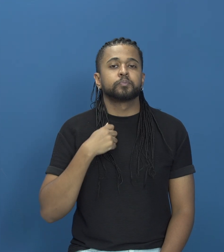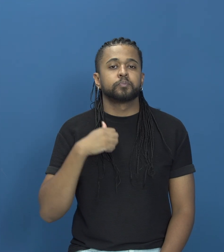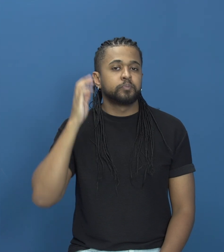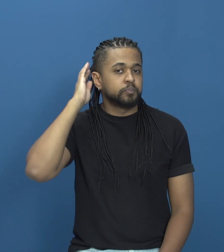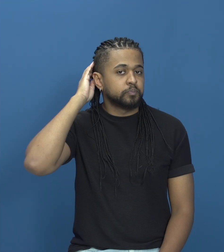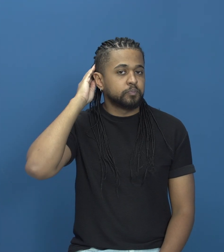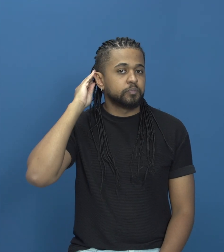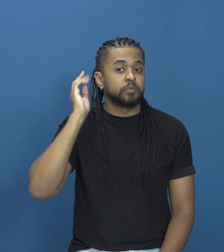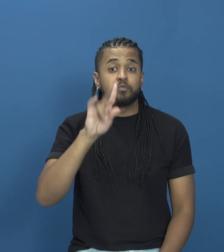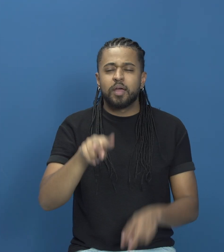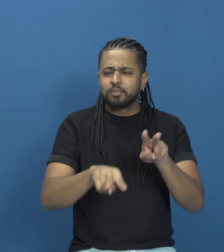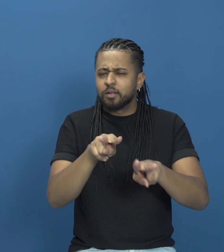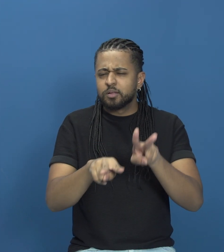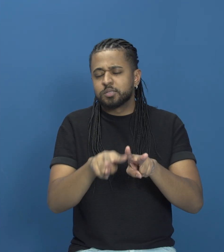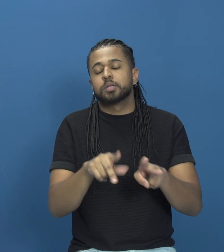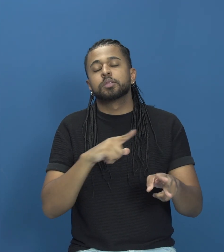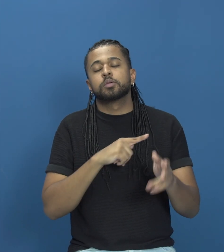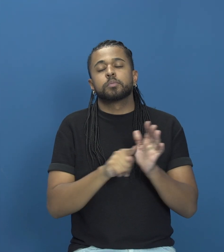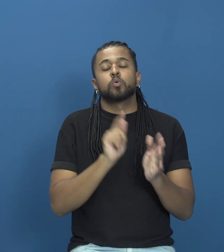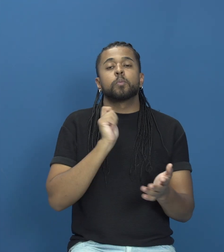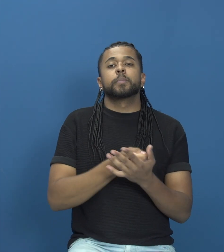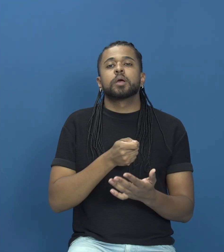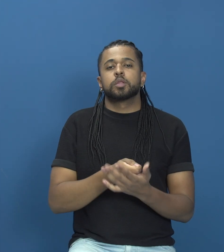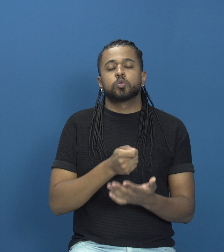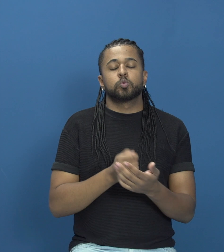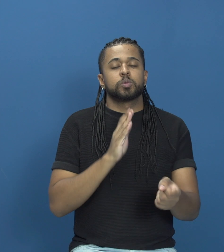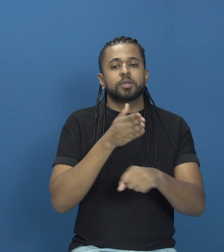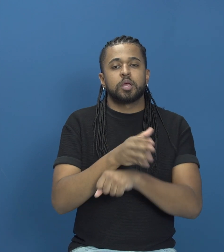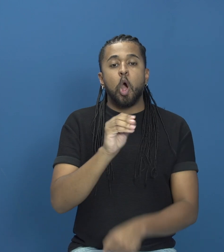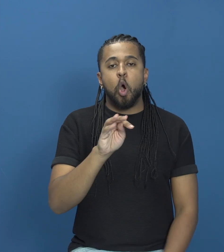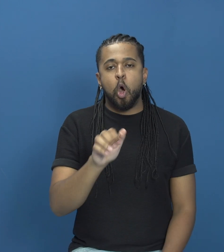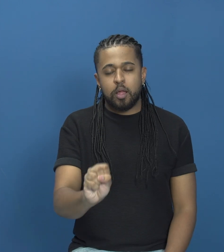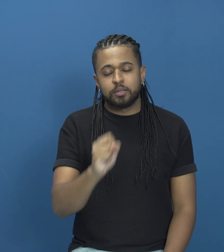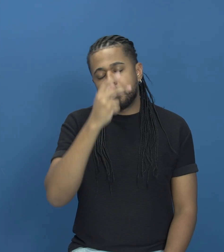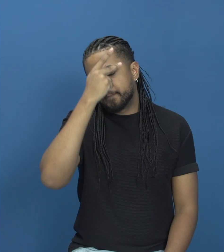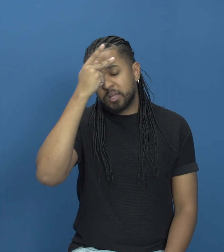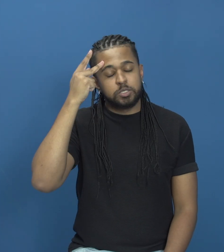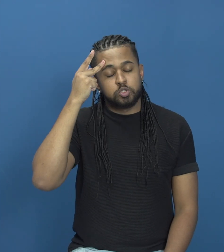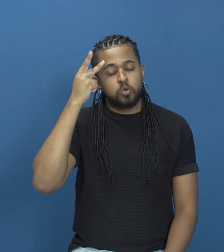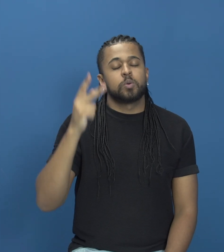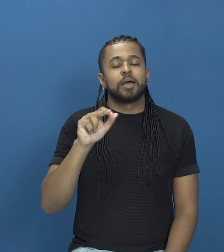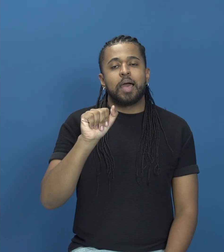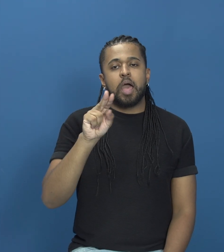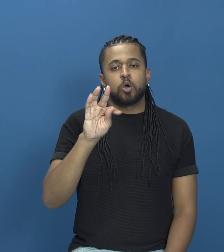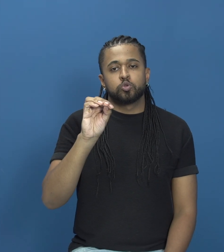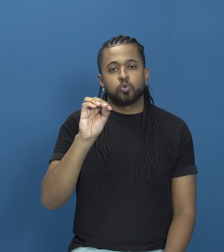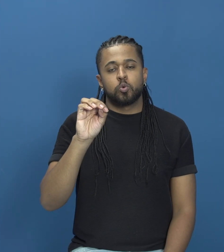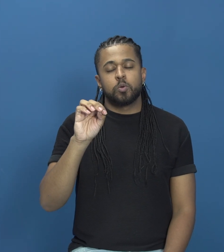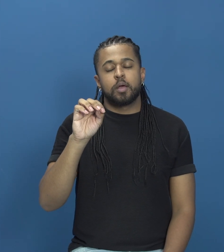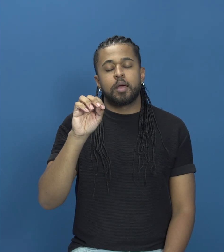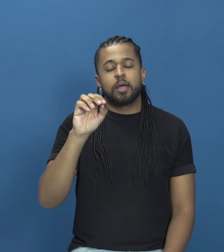Serão analisadas os requisitos obrigatórios para ingresso nas cotas destinadas a pessoas